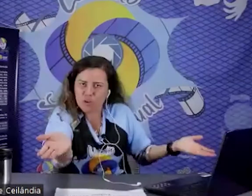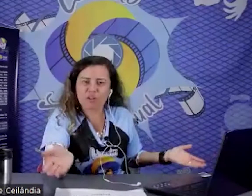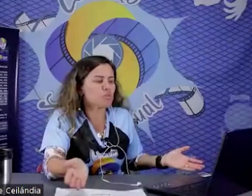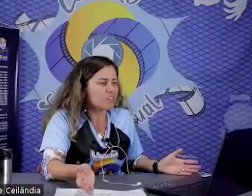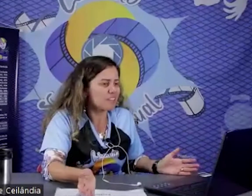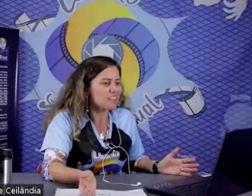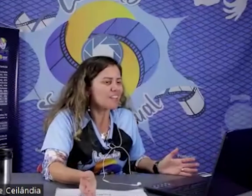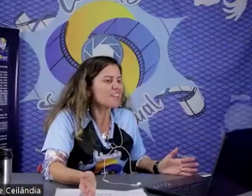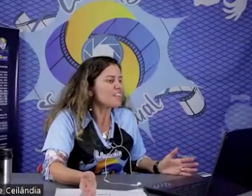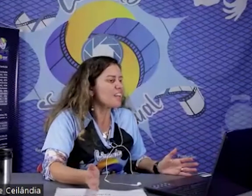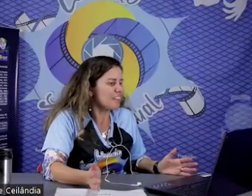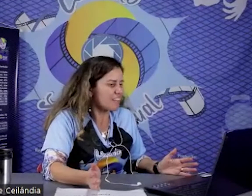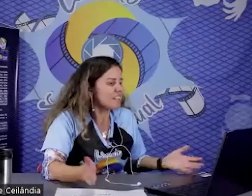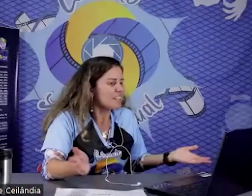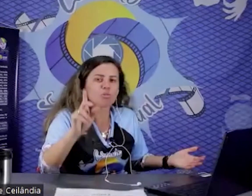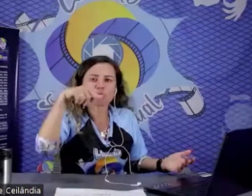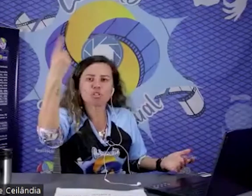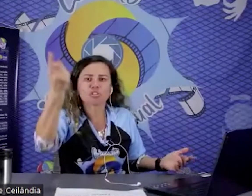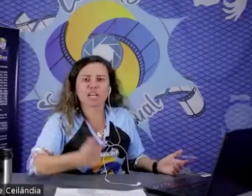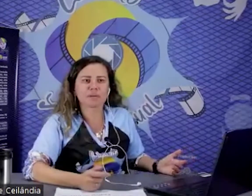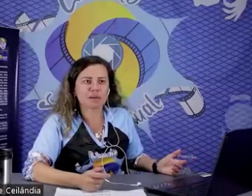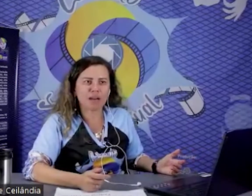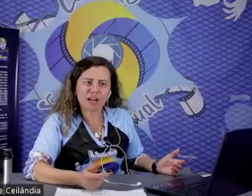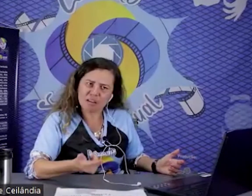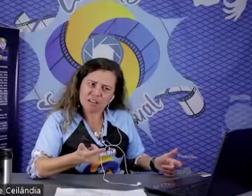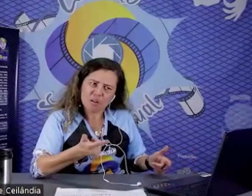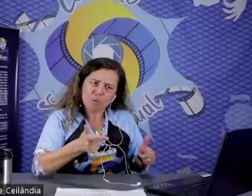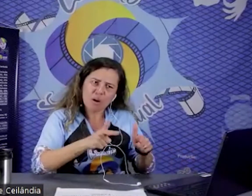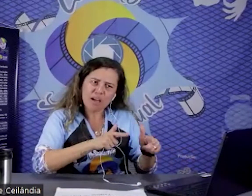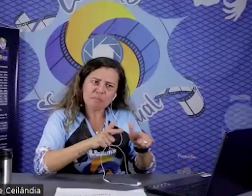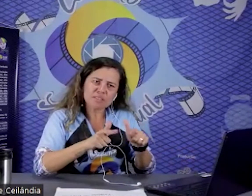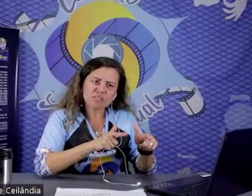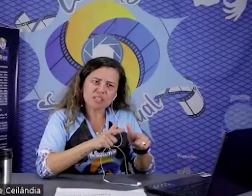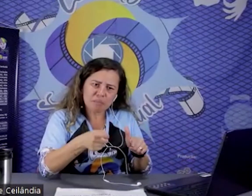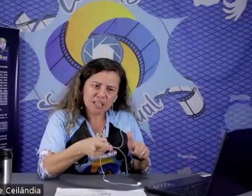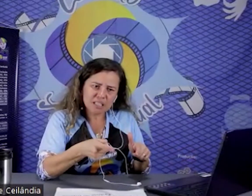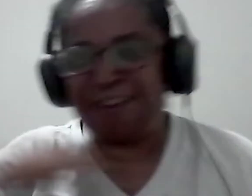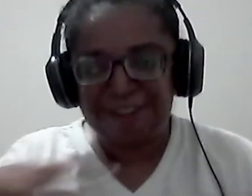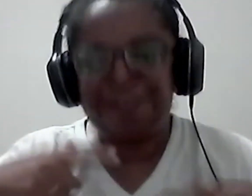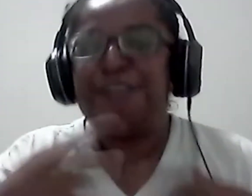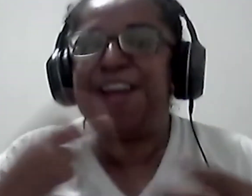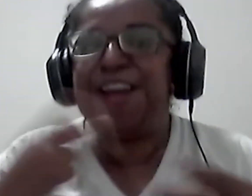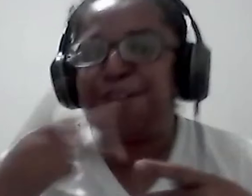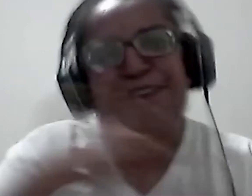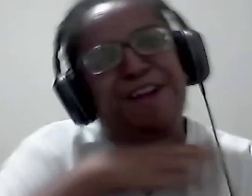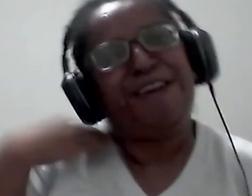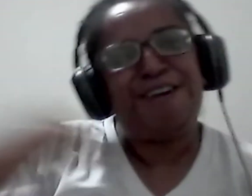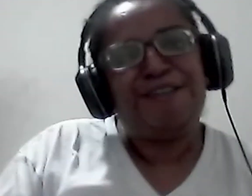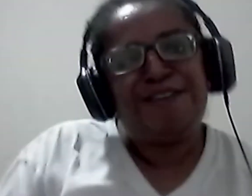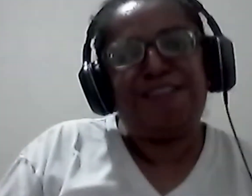morreu? Né? No outro dia que eu chegar para trabalhar, mas tá trabalhando? Tu morreu ontem.